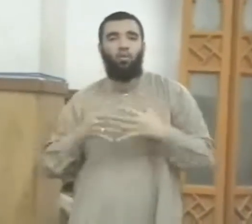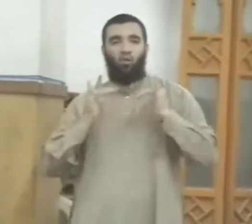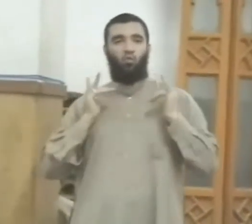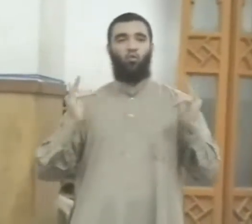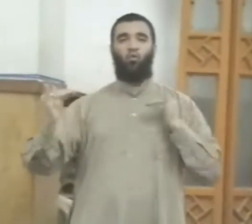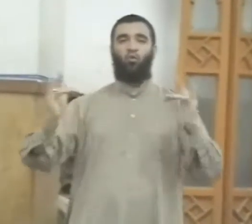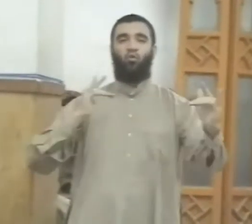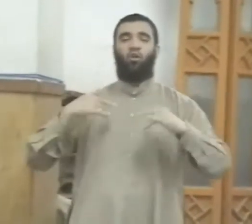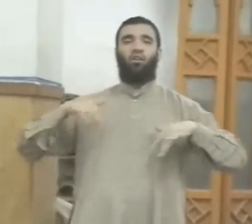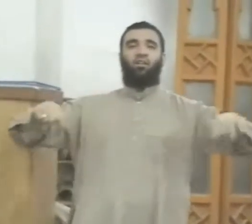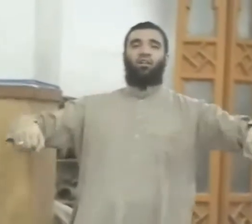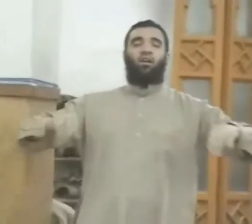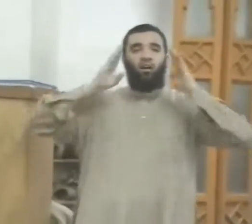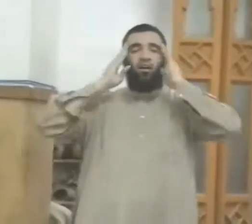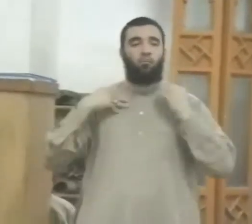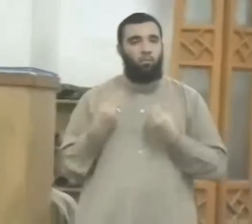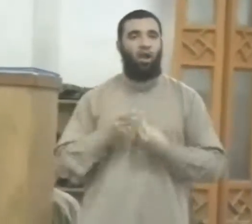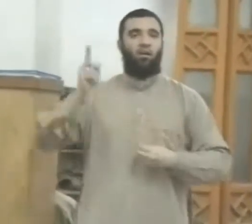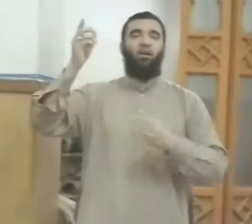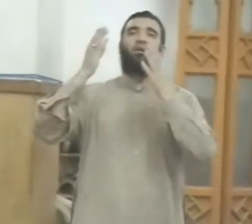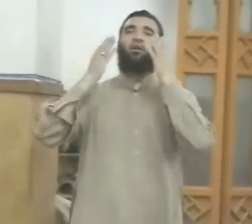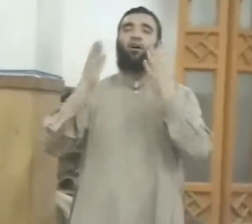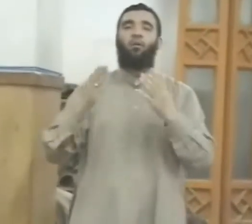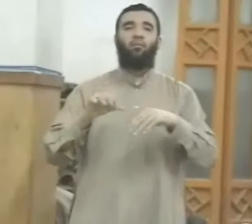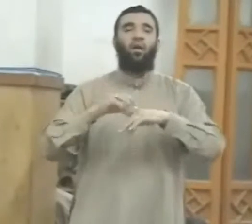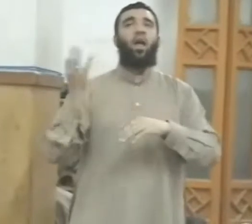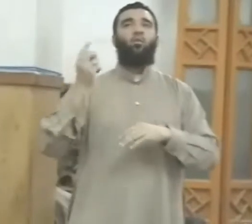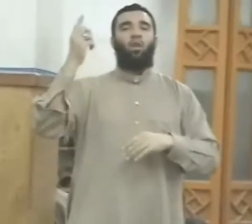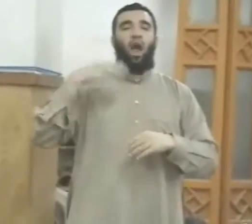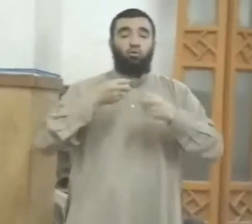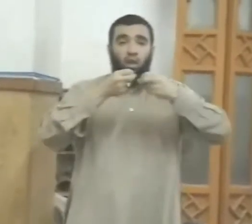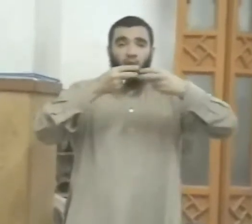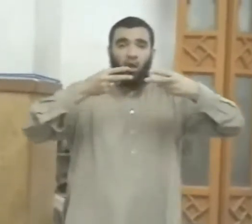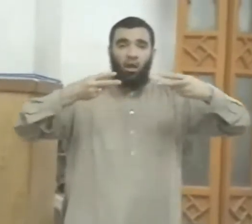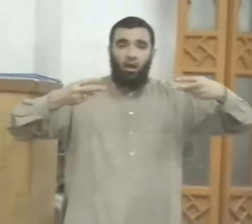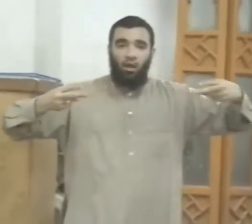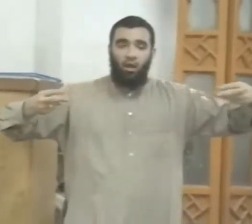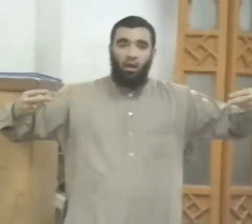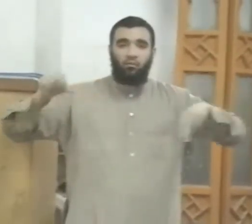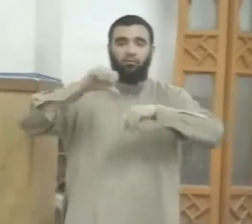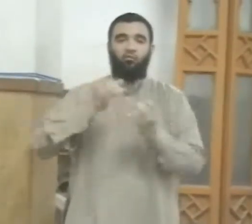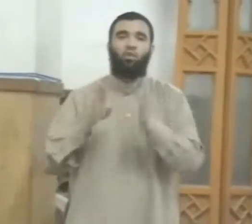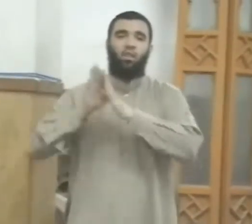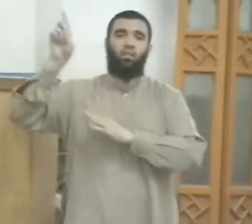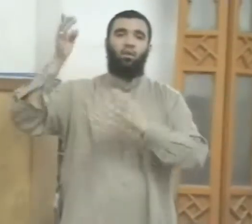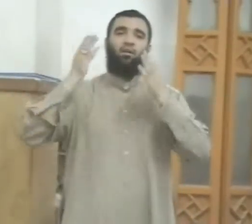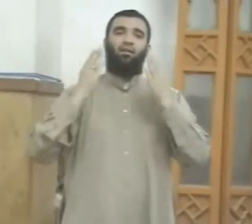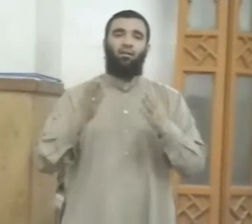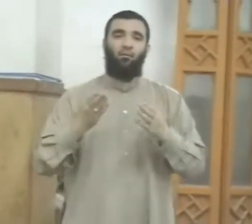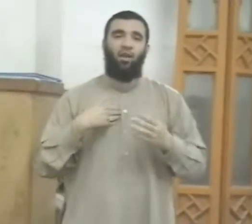سور المتقابلين في جناتك جنات النعيم، واختم لنا منك بخير أجمعين. اللهم وفق ولاة